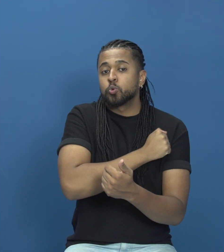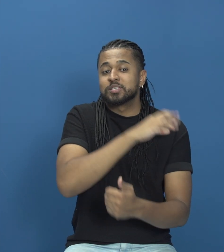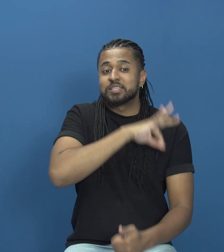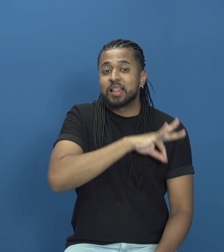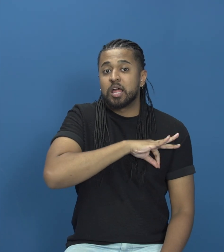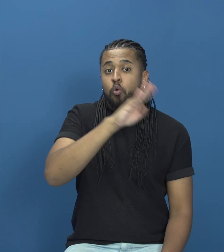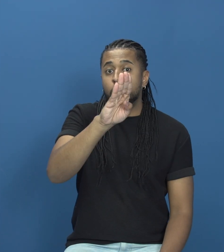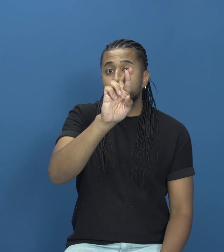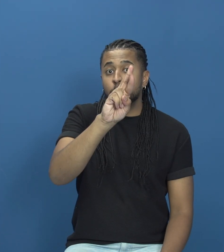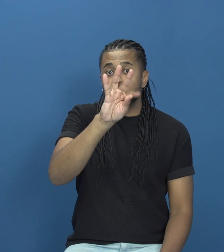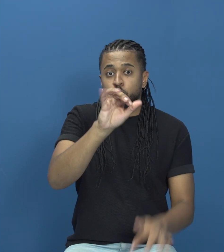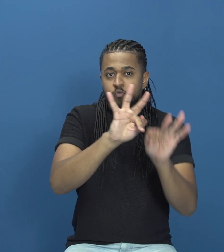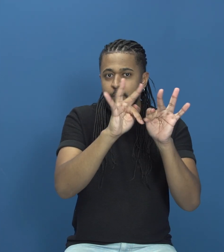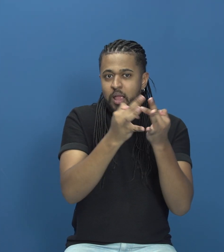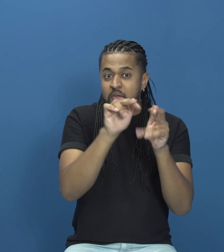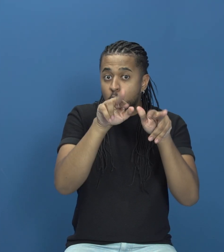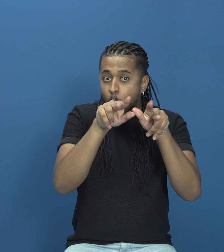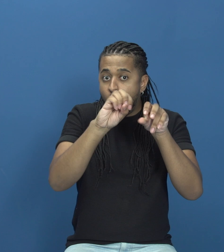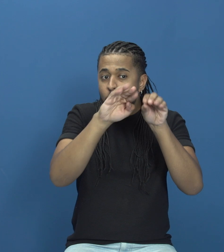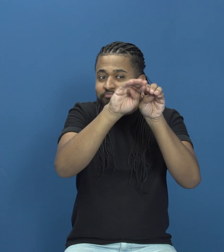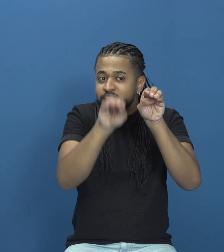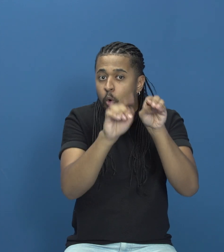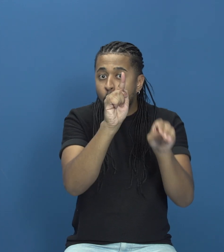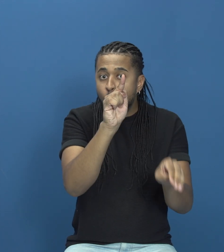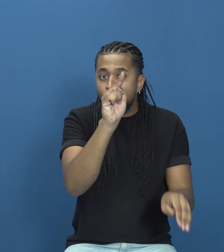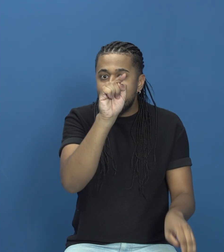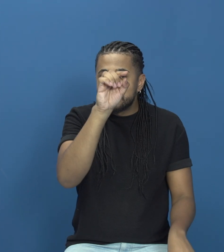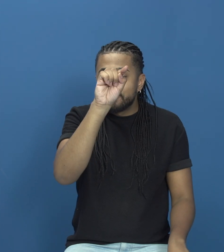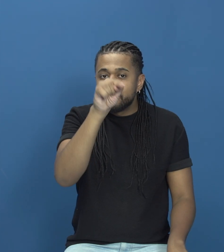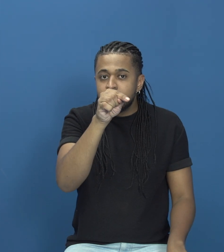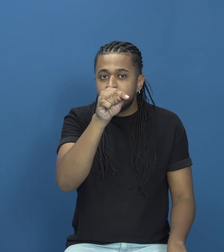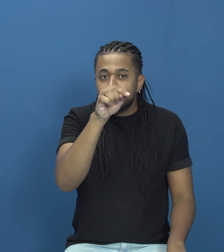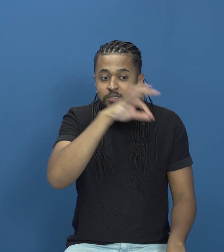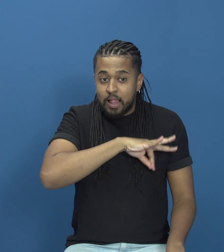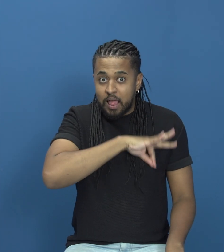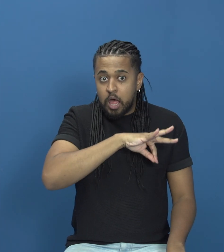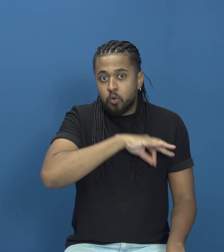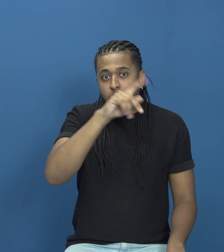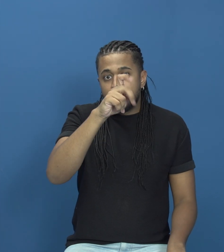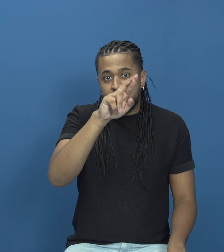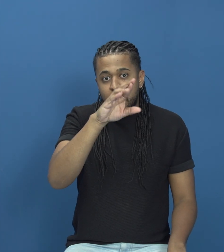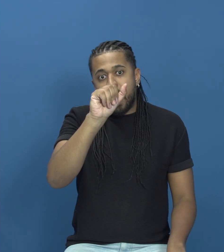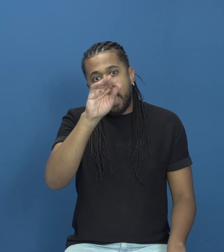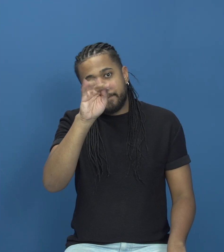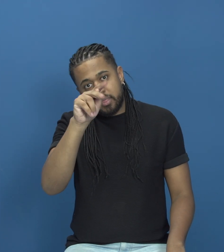familiar bruta igual ou inferior a um salário mínimo per capita.